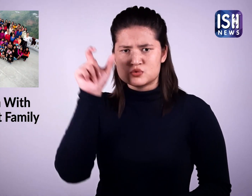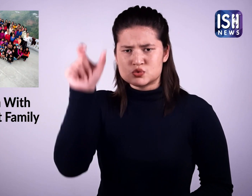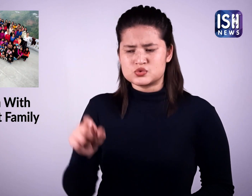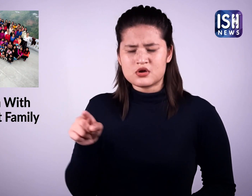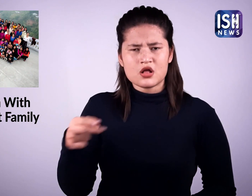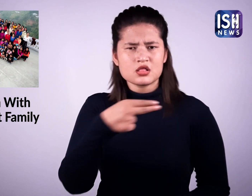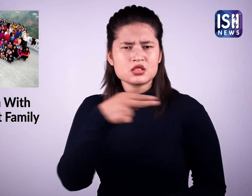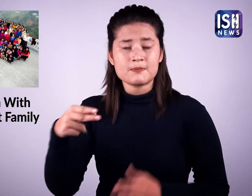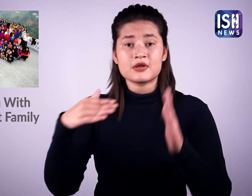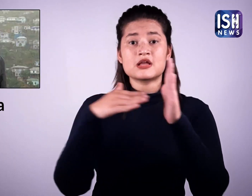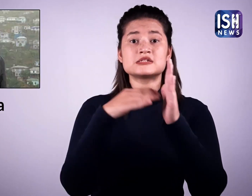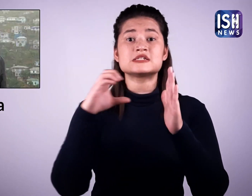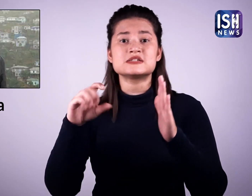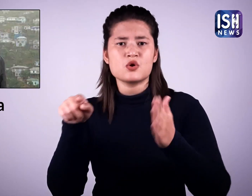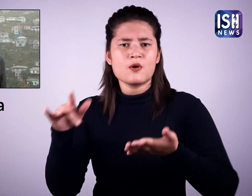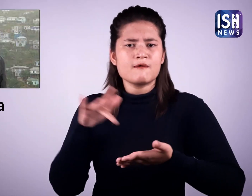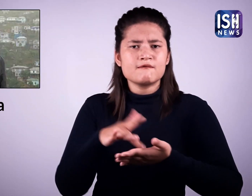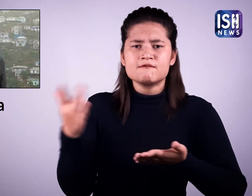जियोना चना मिजोरम से है,